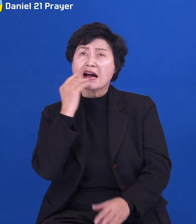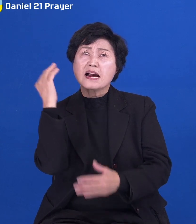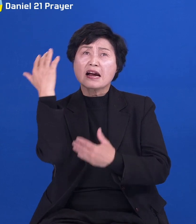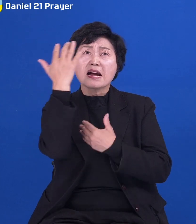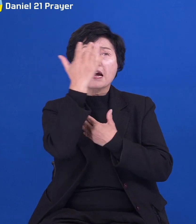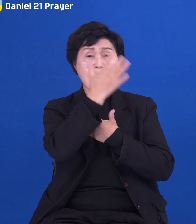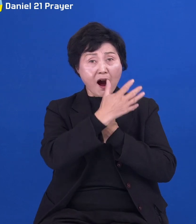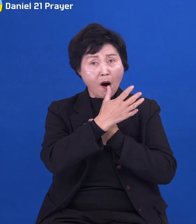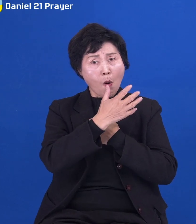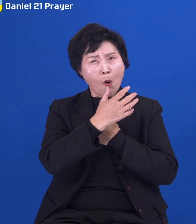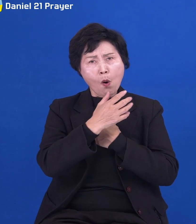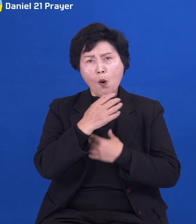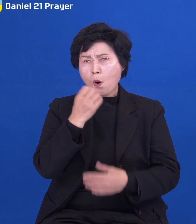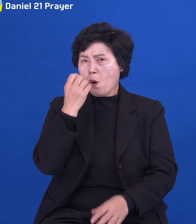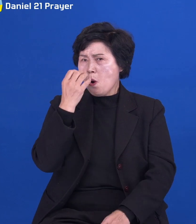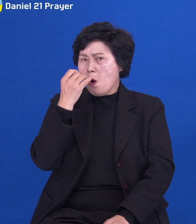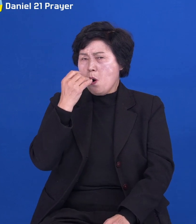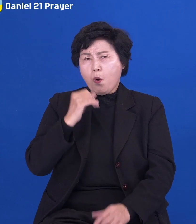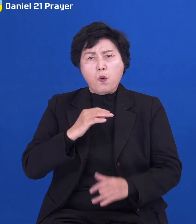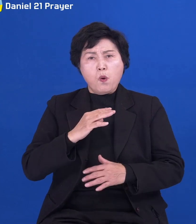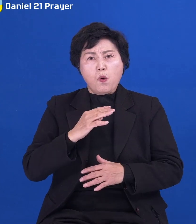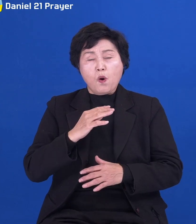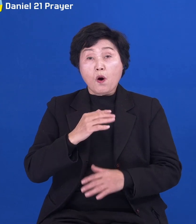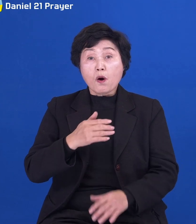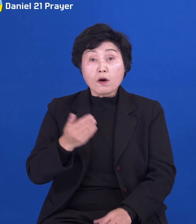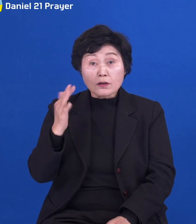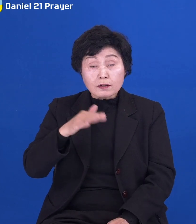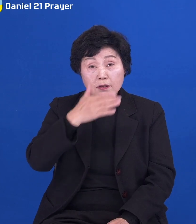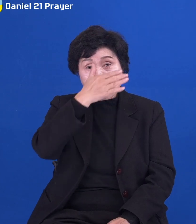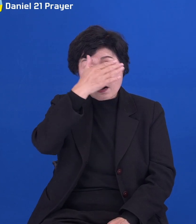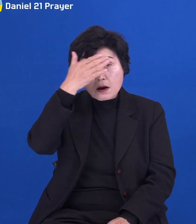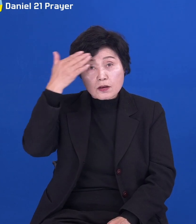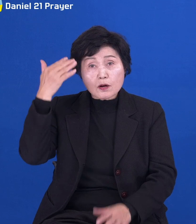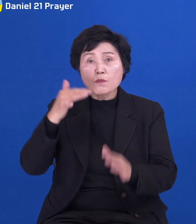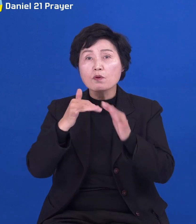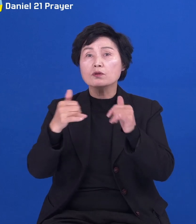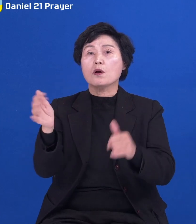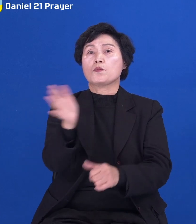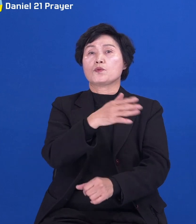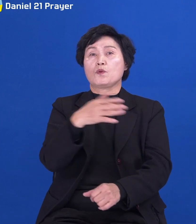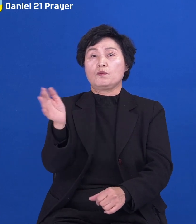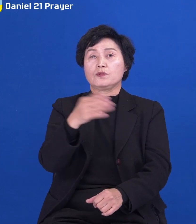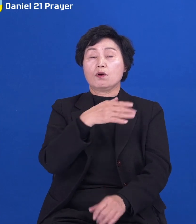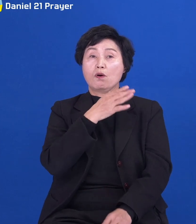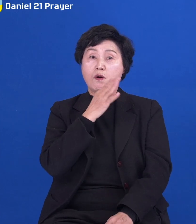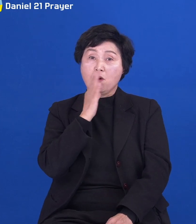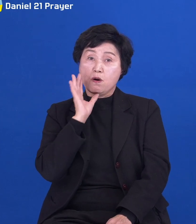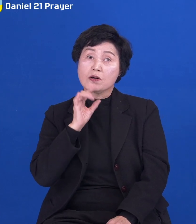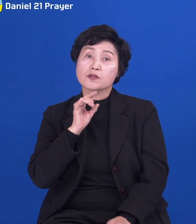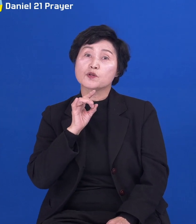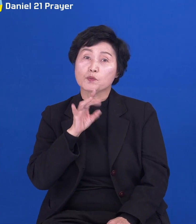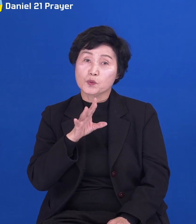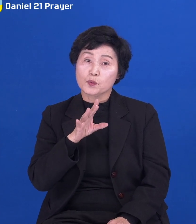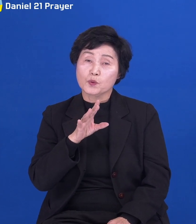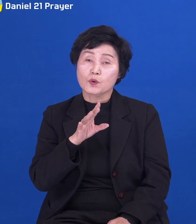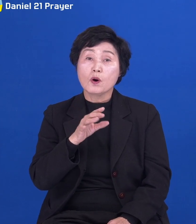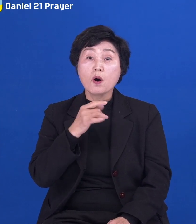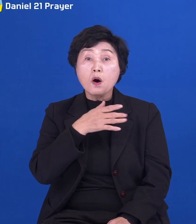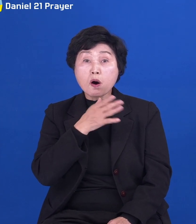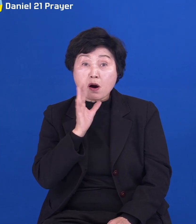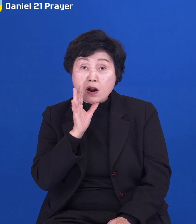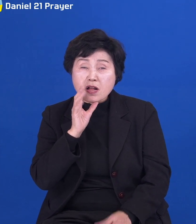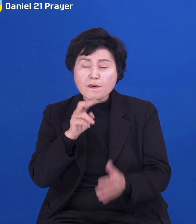그리고 들어갔더니 또 젊은 청년들은 하나도 없어요. 다 시골이니까 시골에 어르신들만 나와서 앉아서 가만히 무릎 꿇고 기도를 드리는